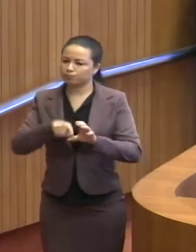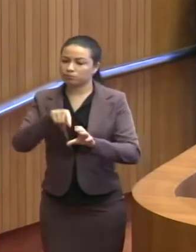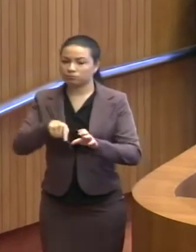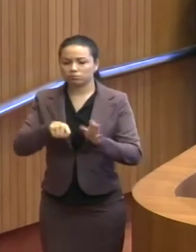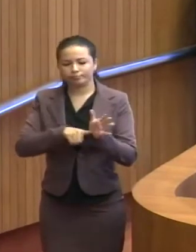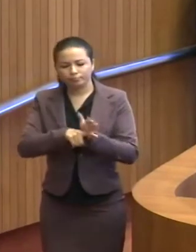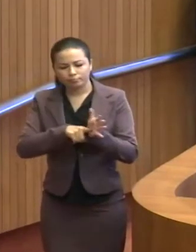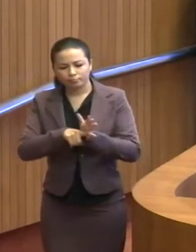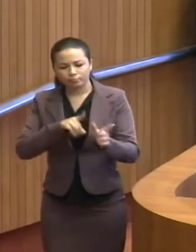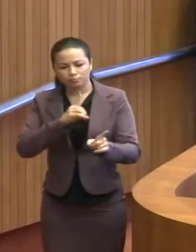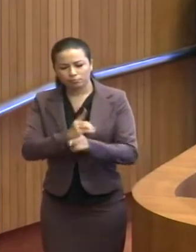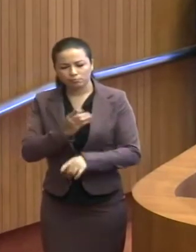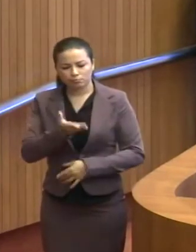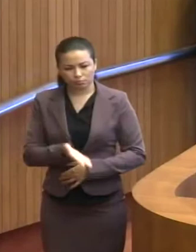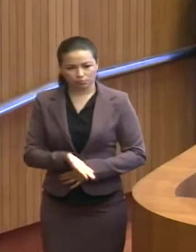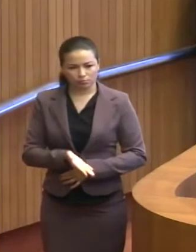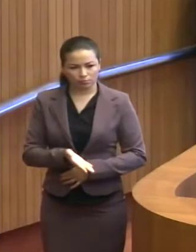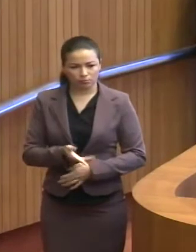verifica-se